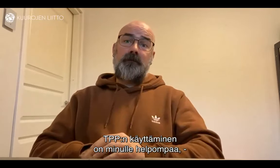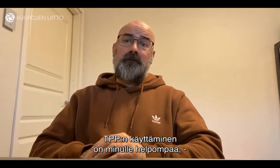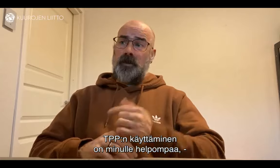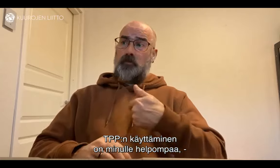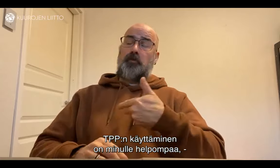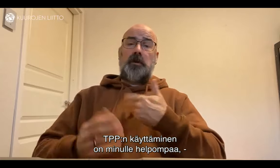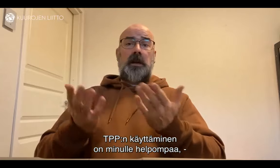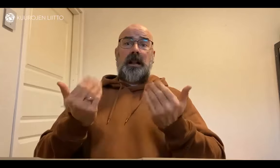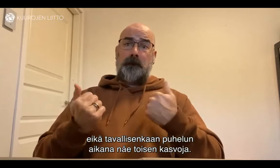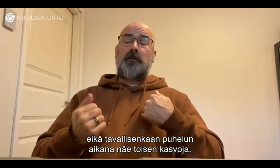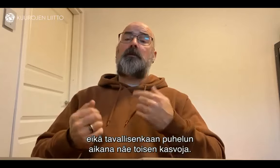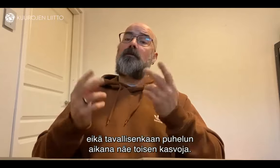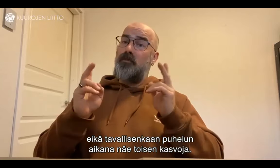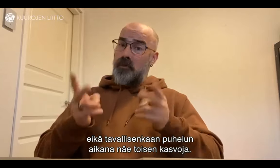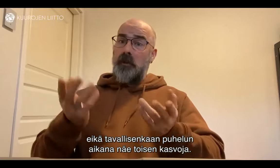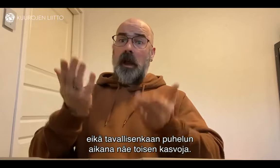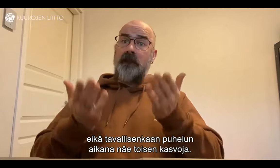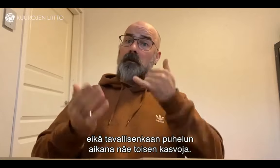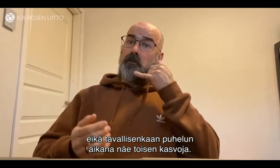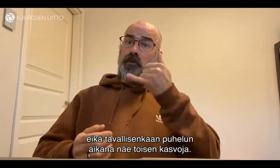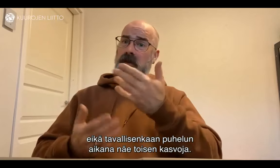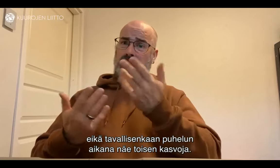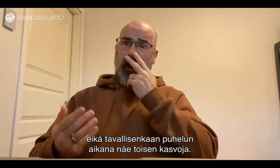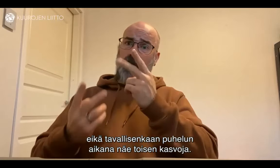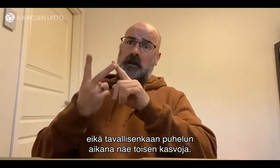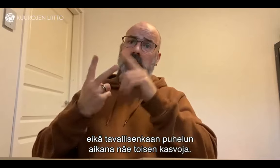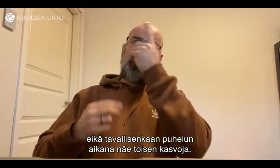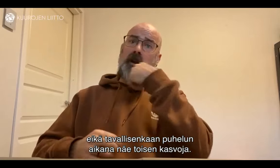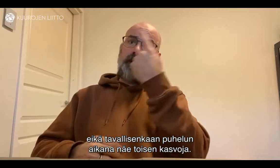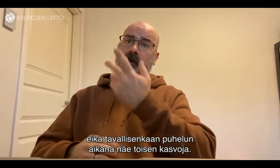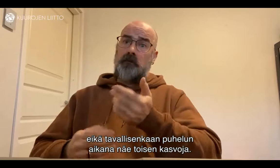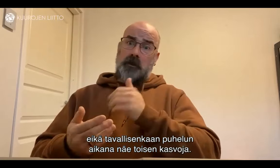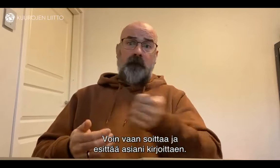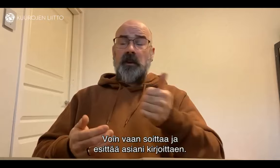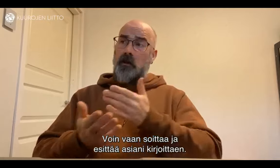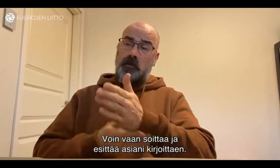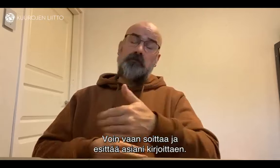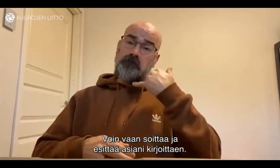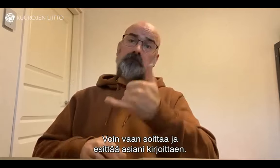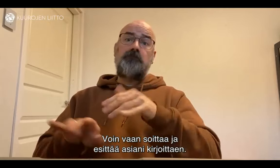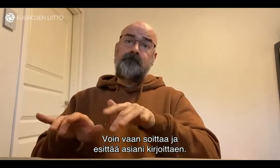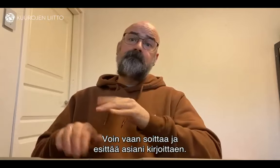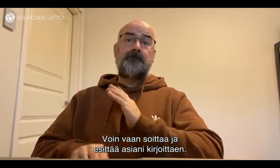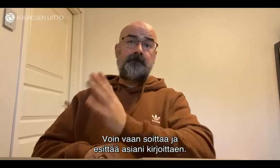TPP:n käyttäminen on minulle helpompaa, eikä tavallisenkaan puhelun aikana näe toisen